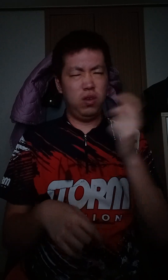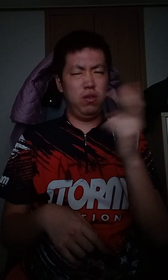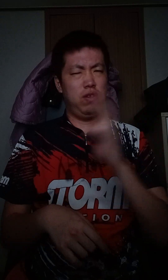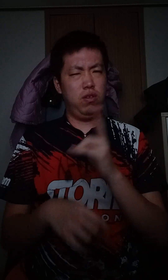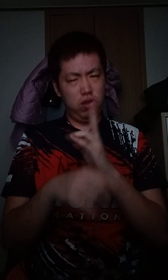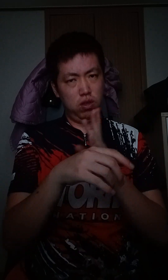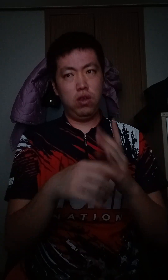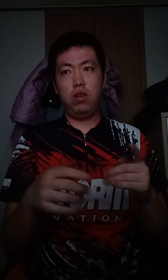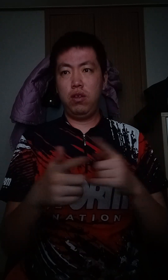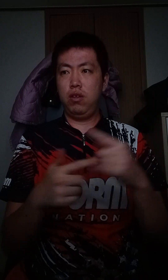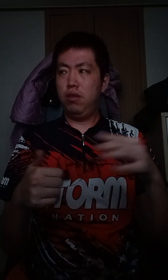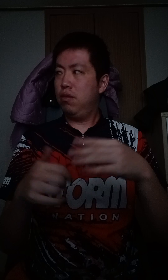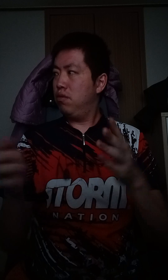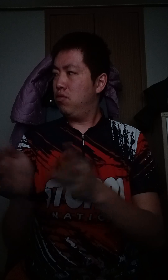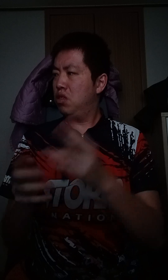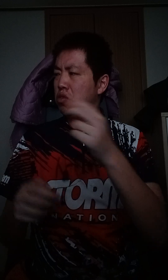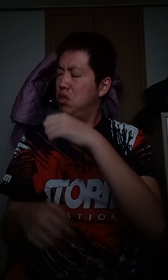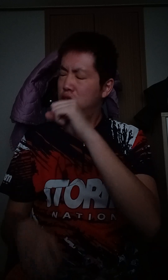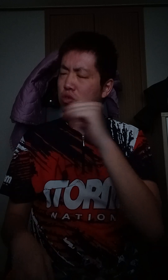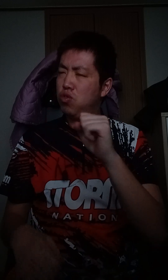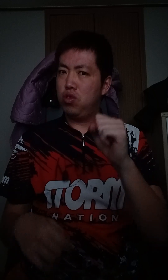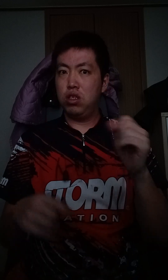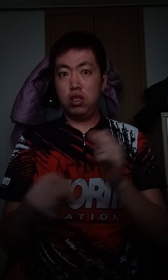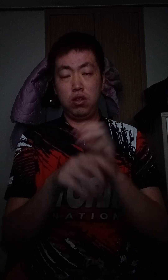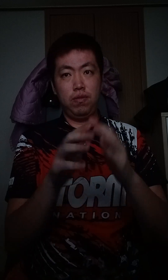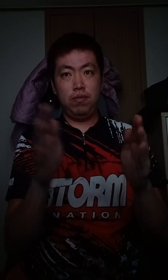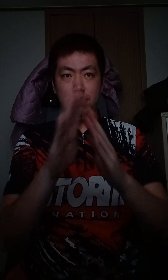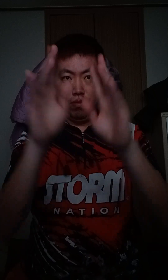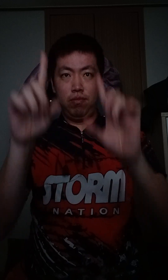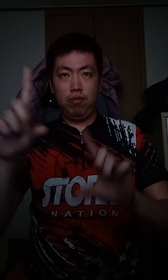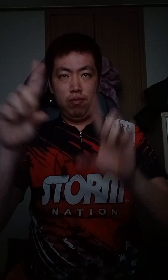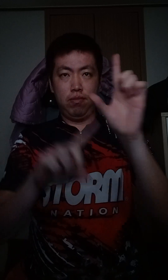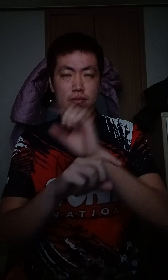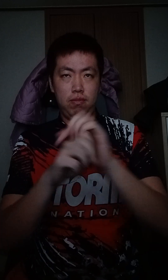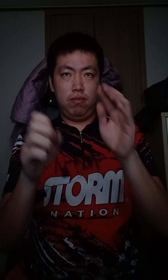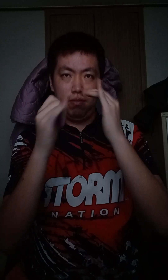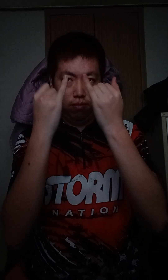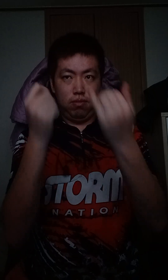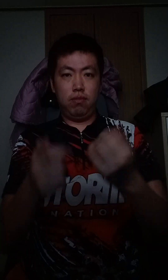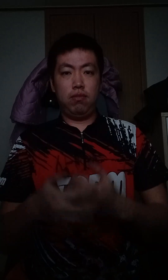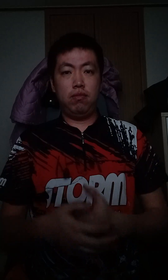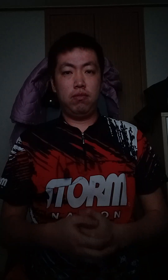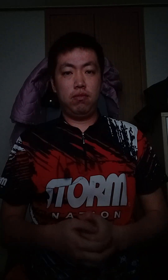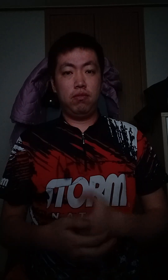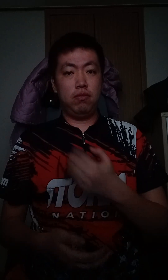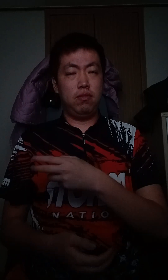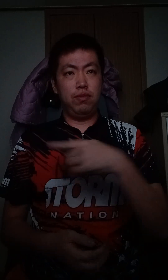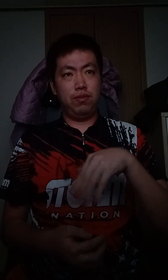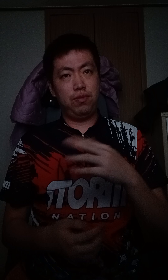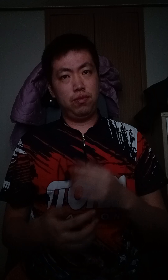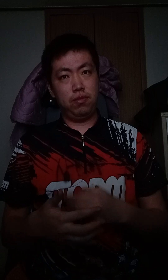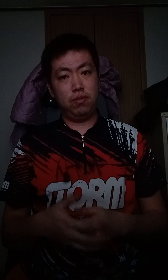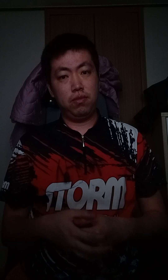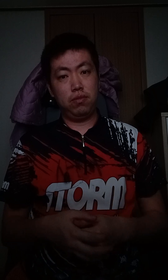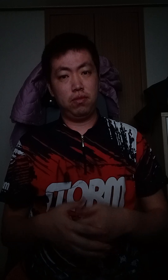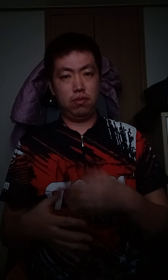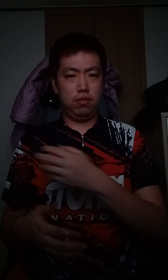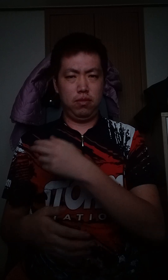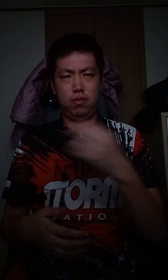않은 채 이른바 숙취 운전을 하다 사고를 낸 것으로 보고 있습니다. 운수사업법상 운송사업자는 운행 전 운수 종사자의